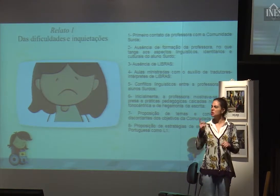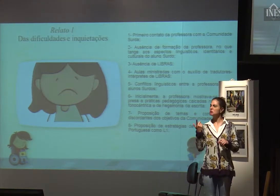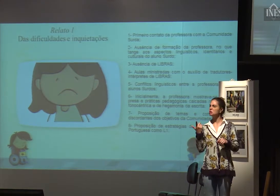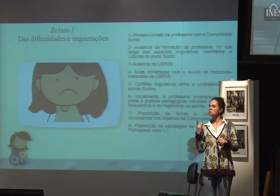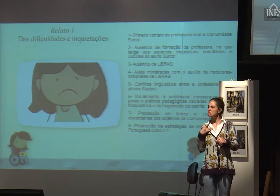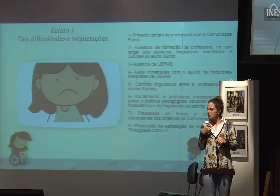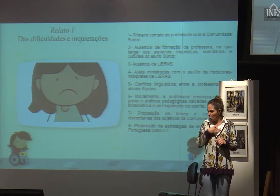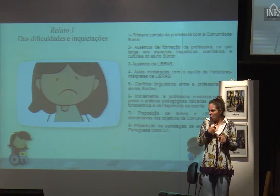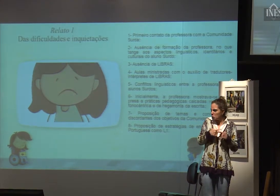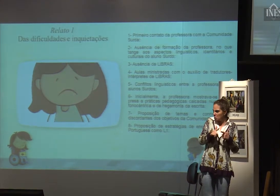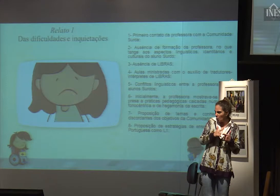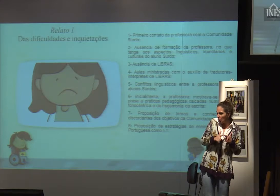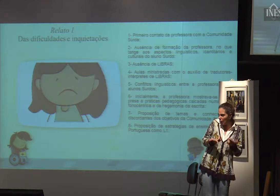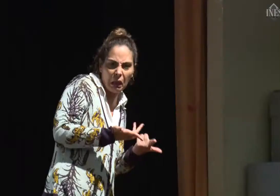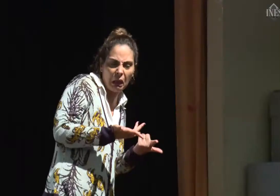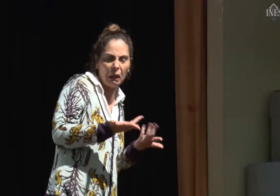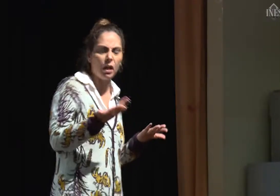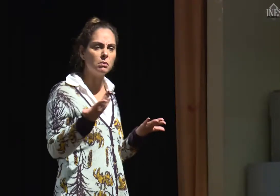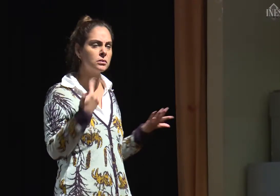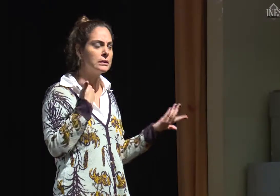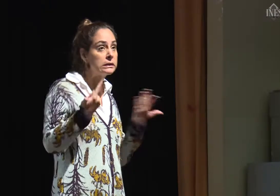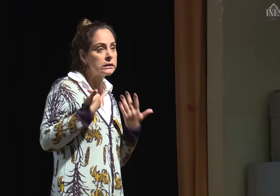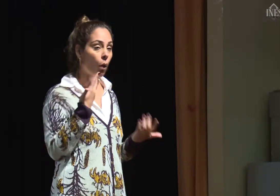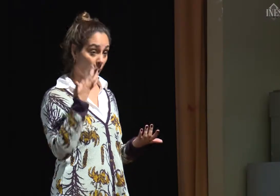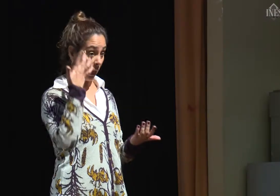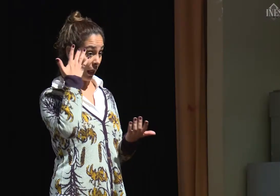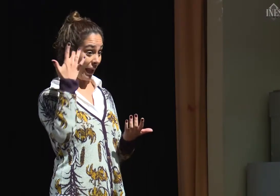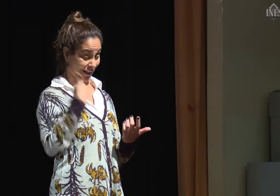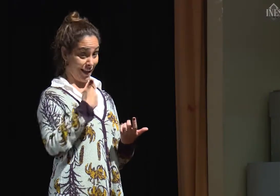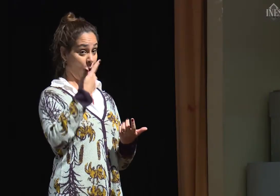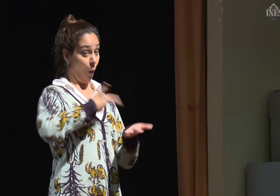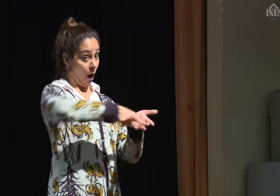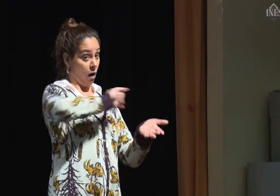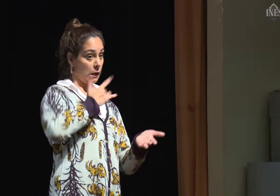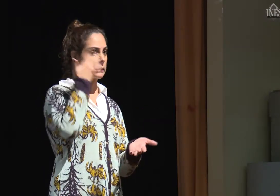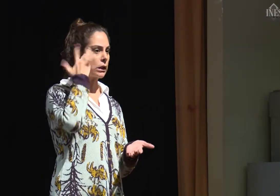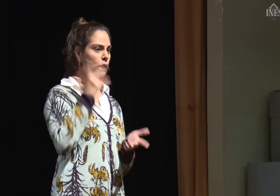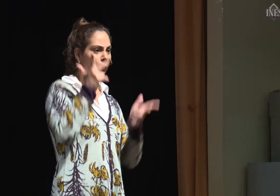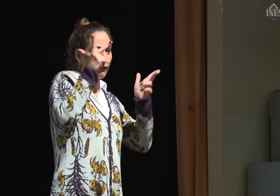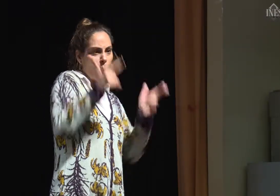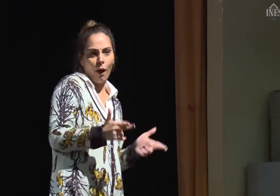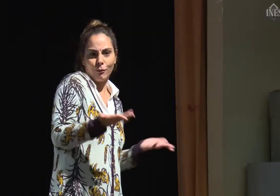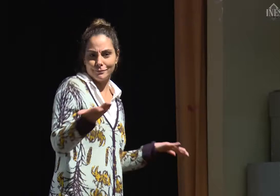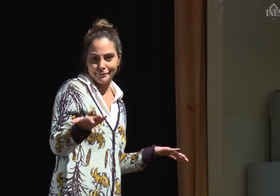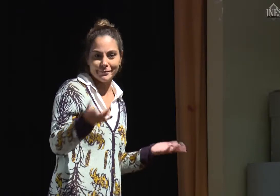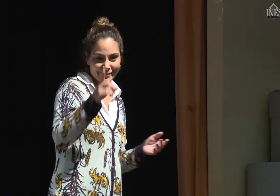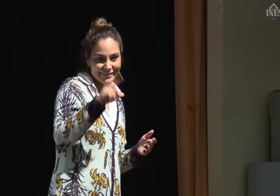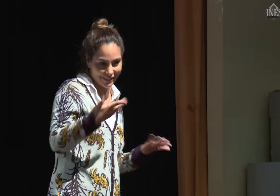deficiente, tem problemas de saúde. E eu, né, naquele período antes de 2012, eu pensava